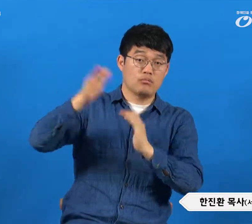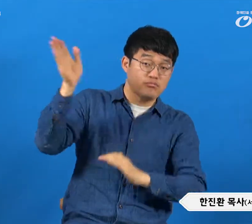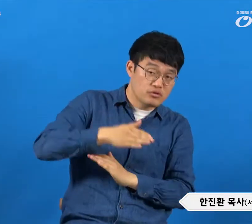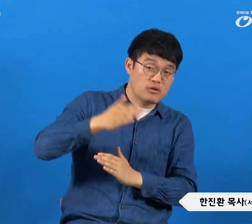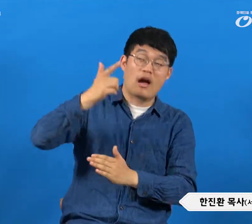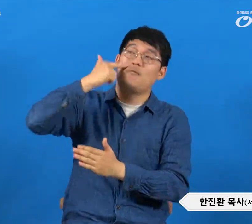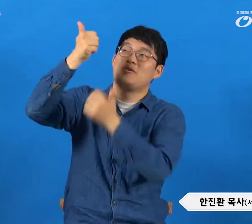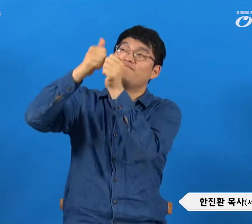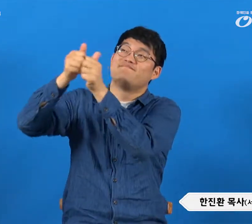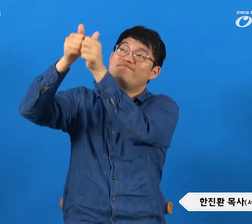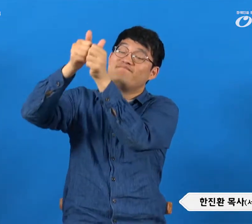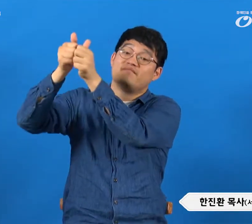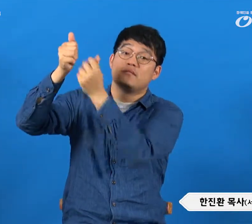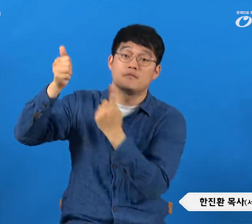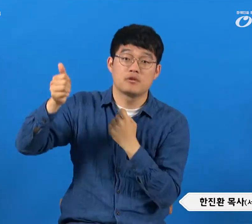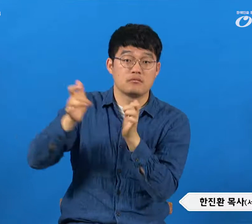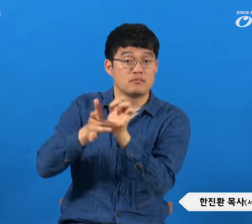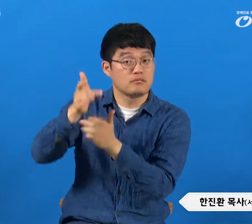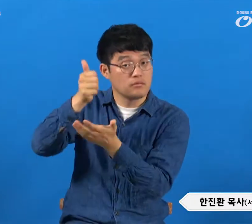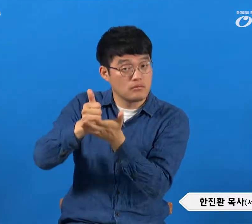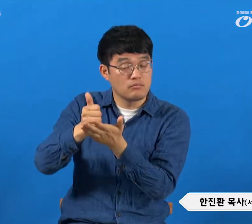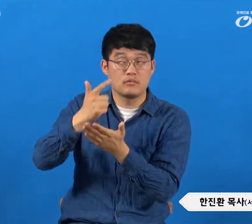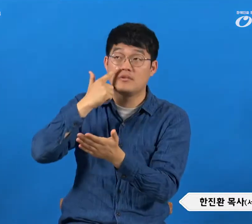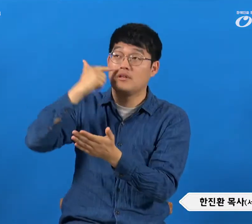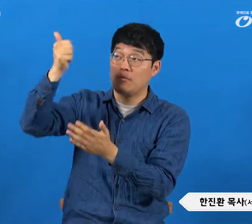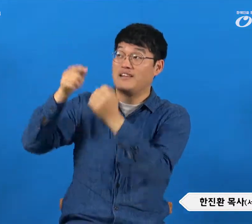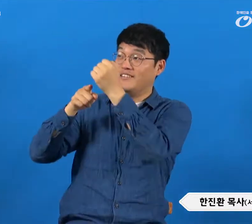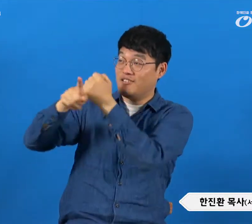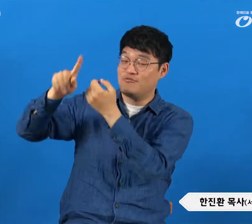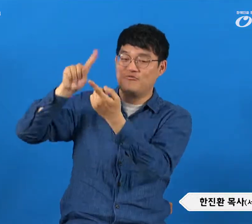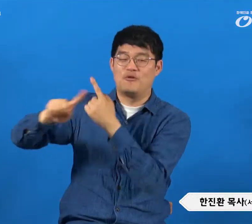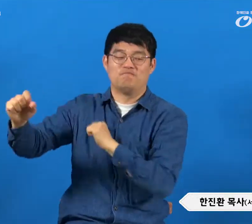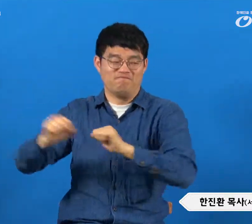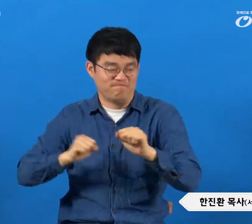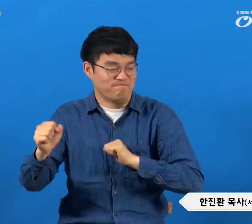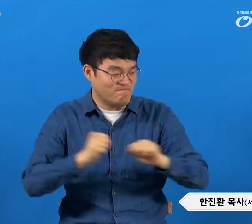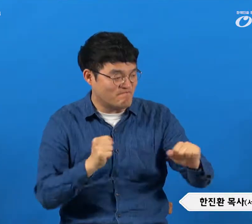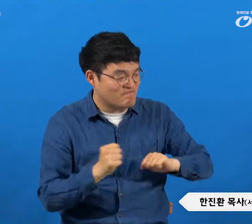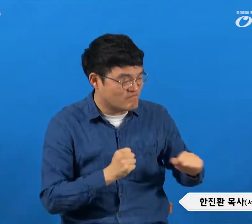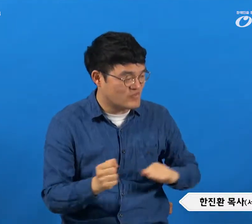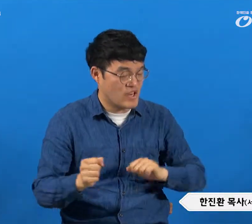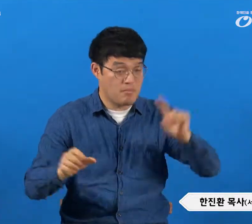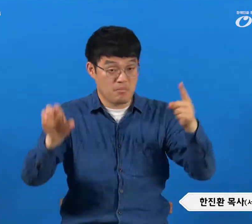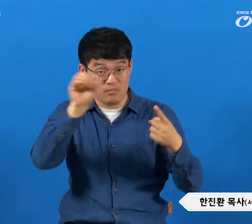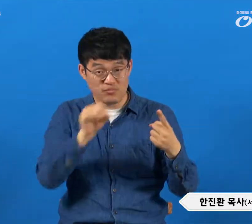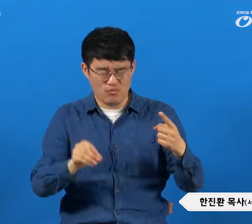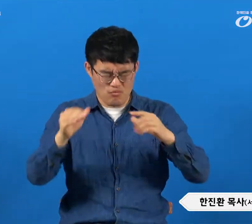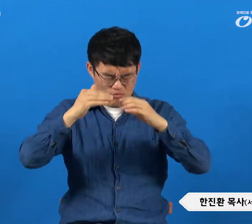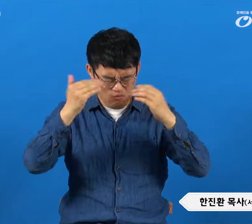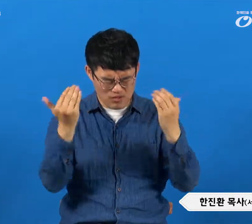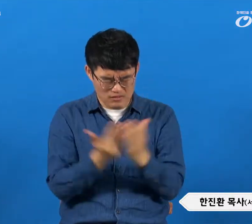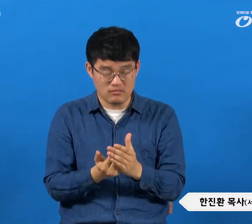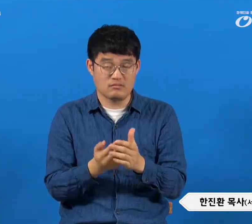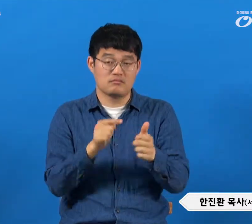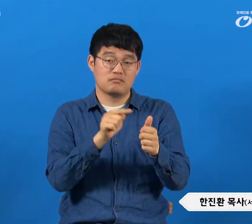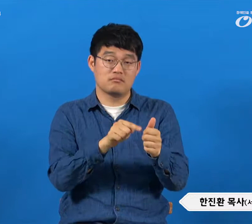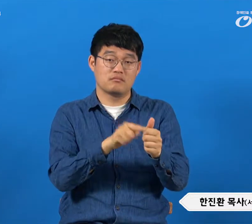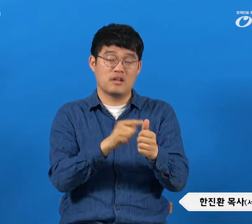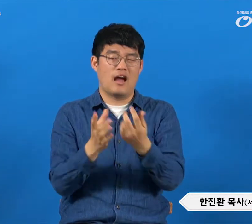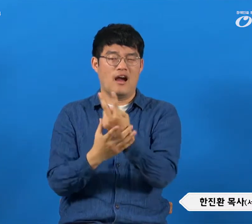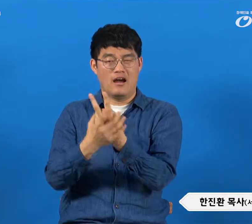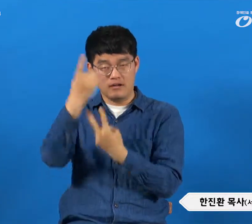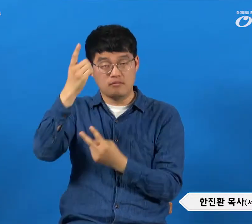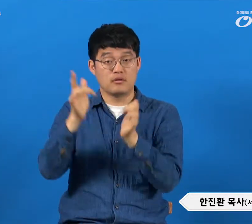분이신데, 아버지의 뜻을 행하는 것으로 양식을 삼으시고 사셨던 분인데, 아버지와 하나로 사셨던